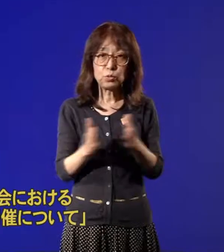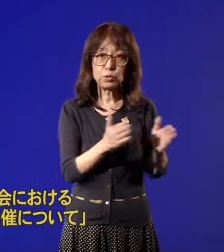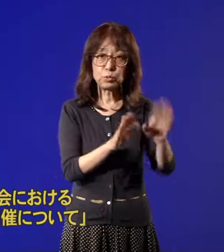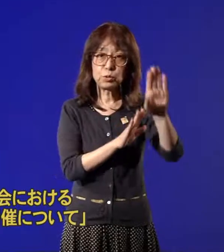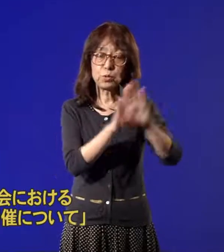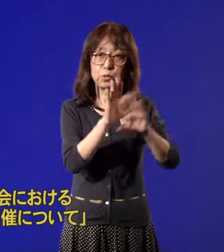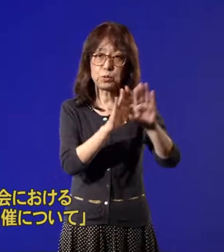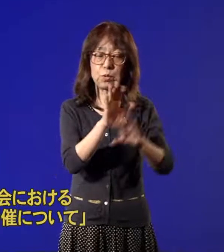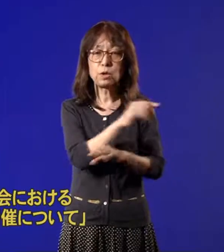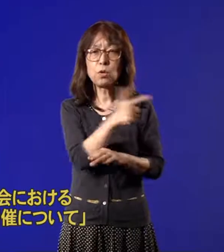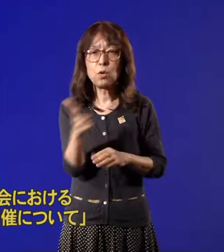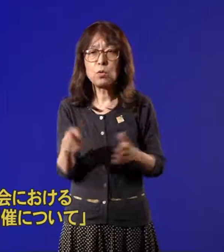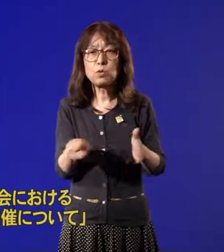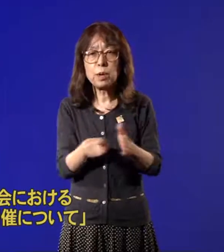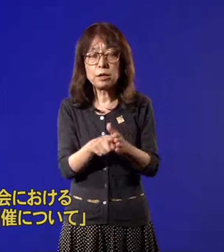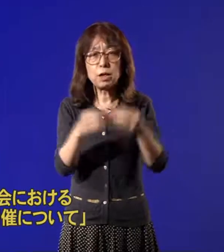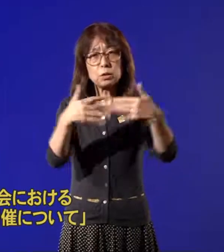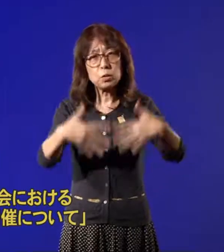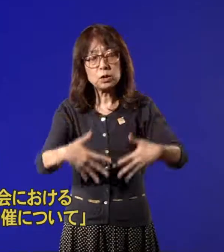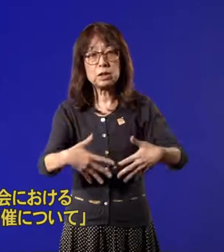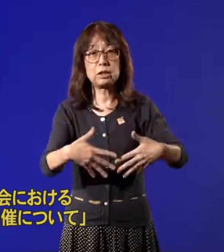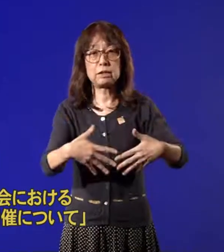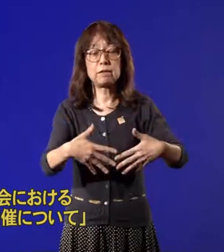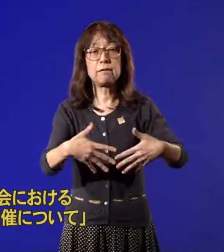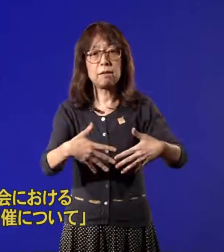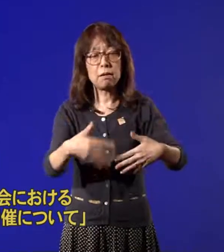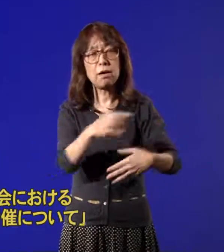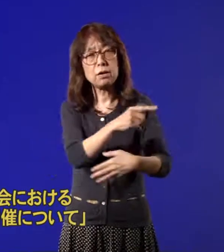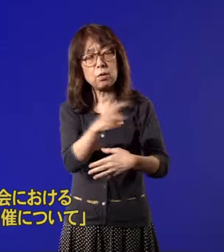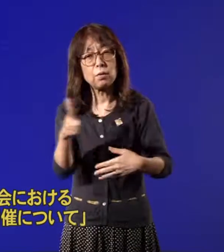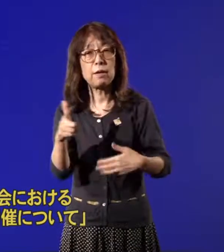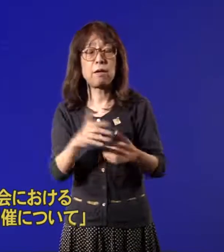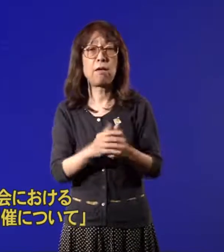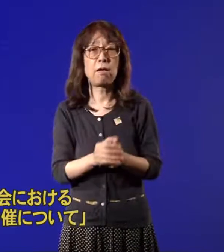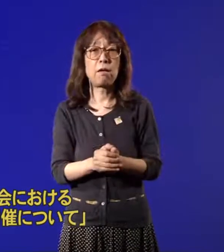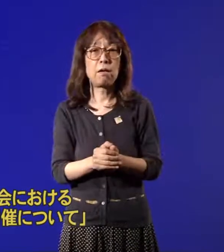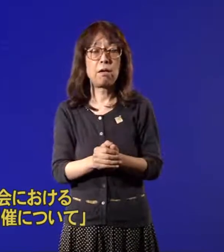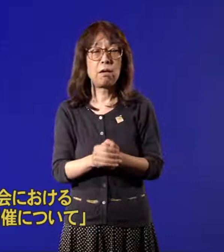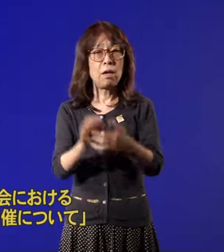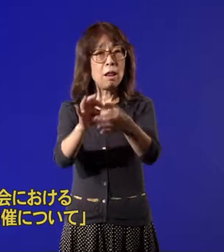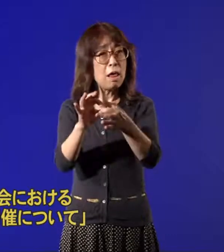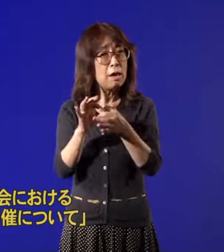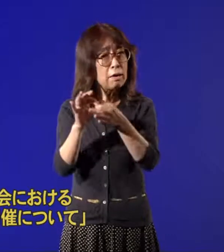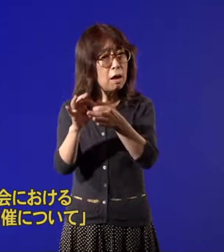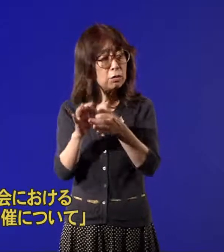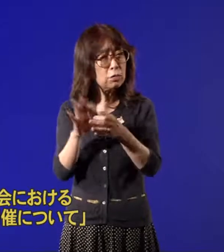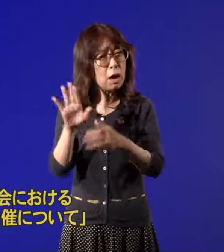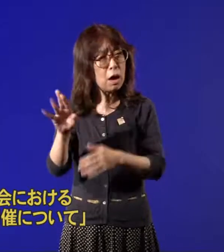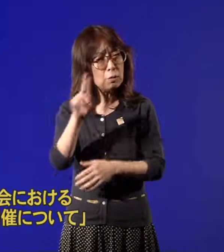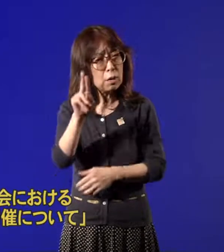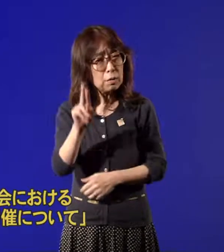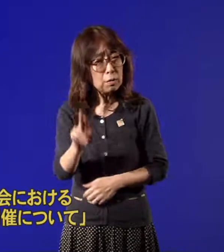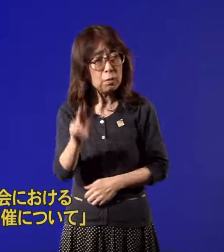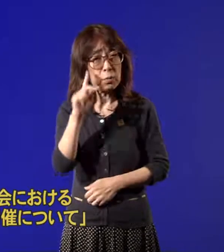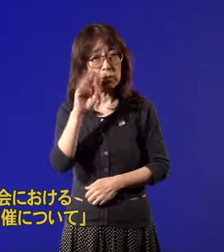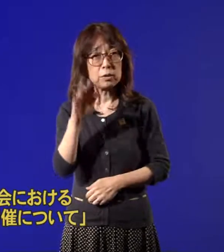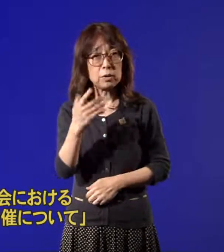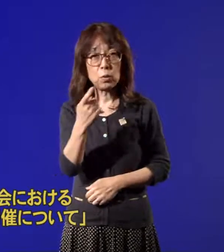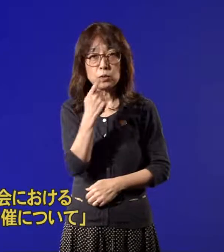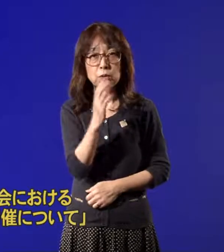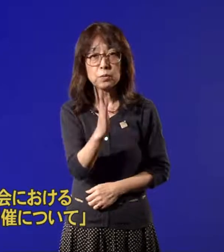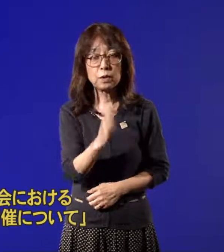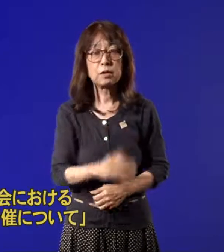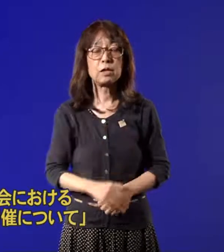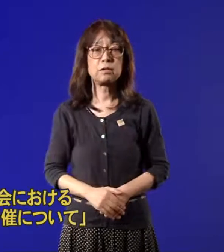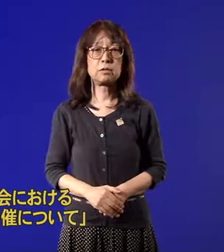と、まあ、いろいろなことを含めて組織委から、まあ、今いろいろなことについての、まあ、連絡というようなものがあるかどうかについて教えてください。 は